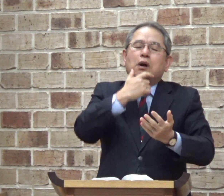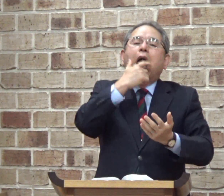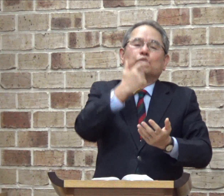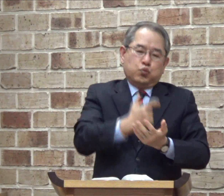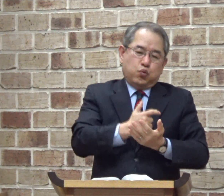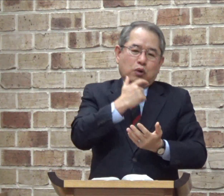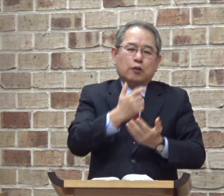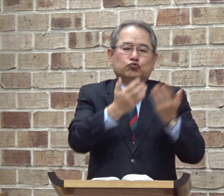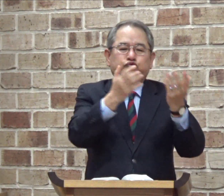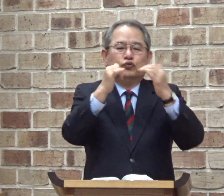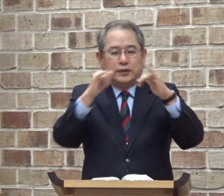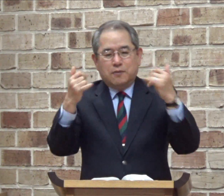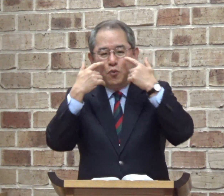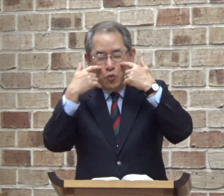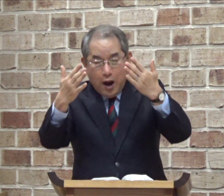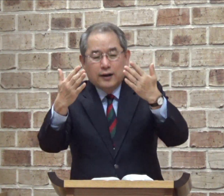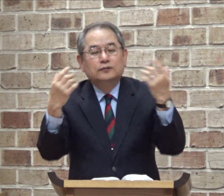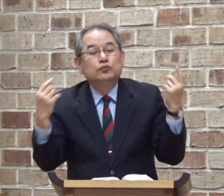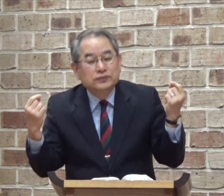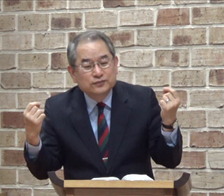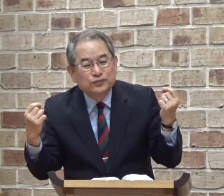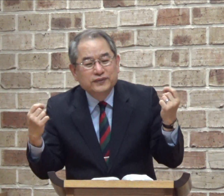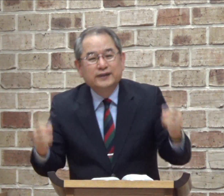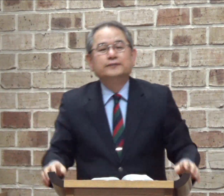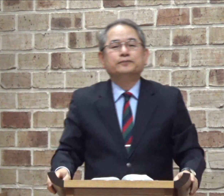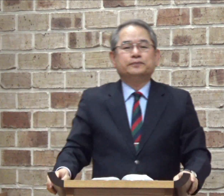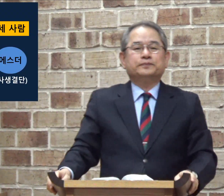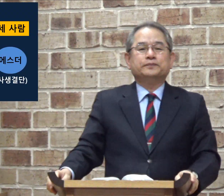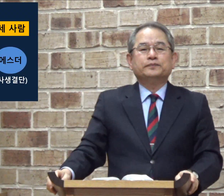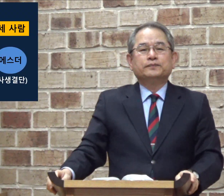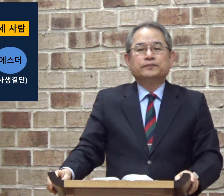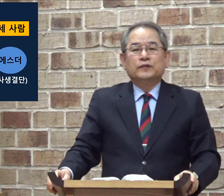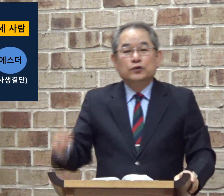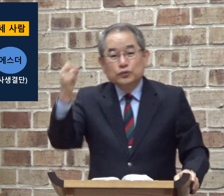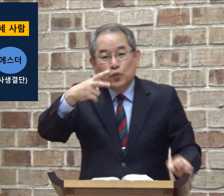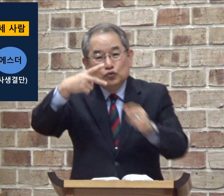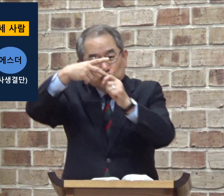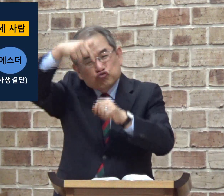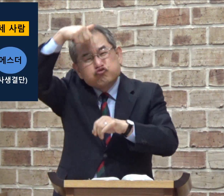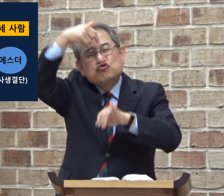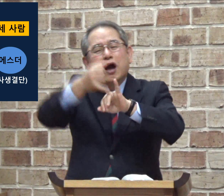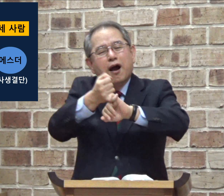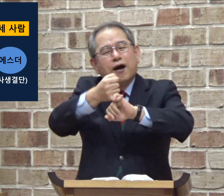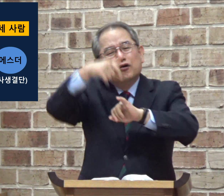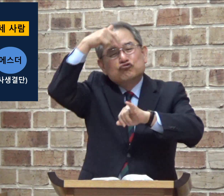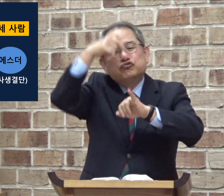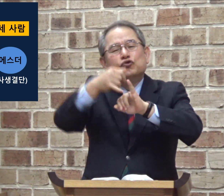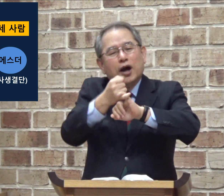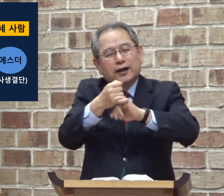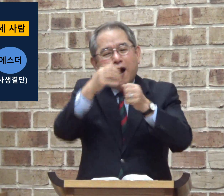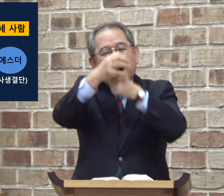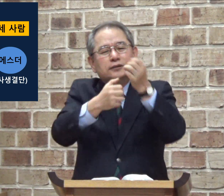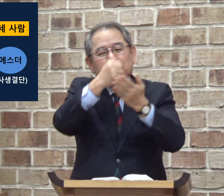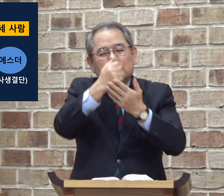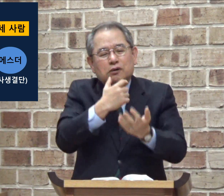예수님께서는 이 세 사람에게 감동받으셨습니다. 그러면 구약 성경에서 하나님이 감동하신 세 사람은